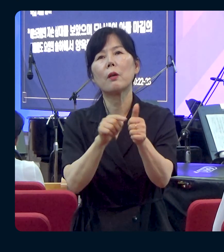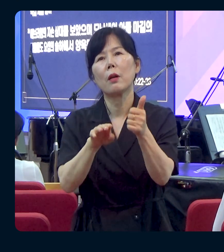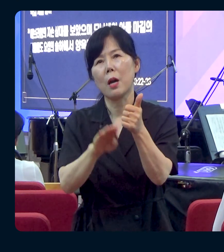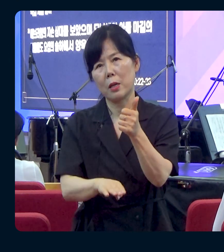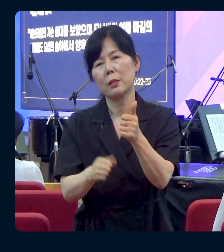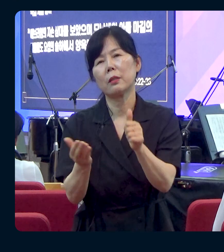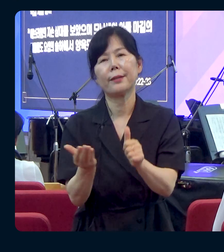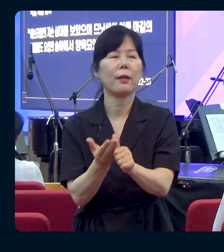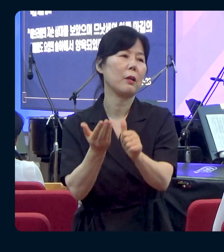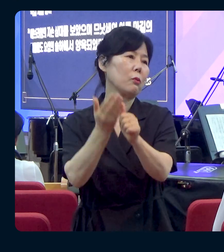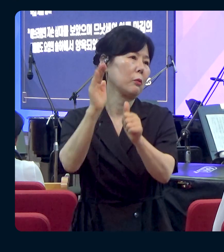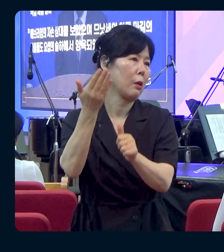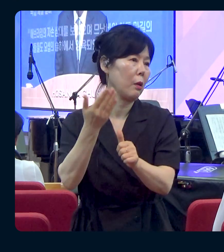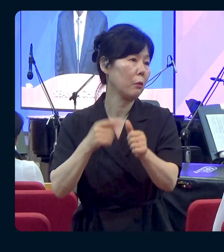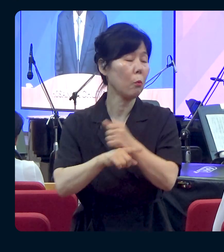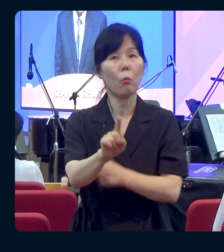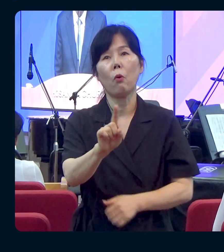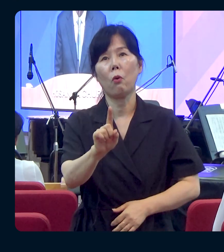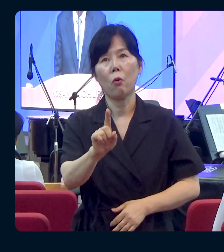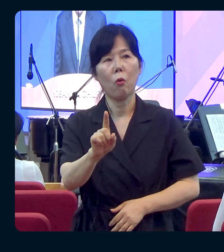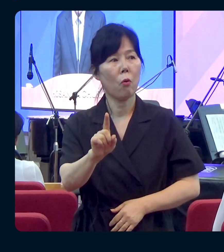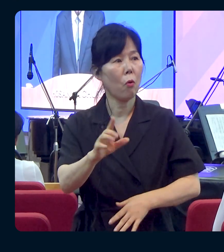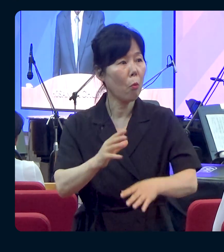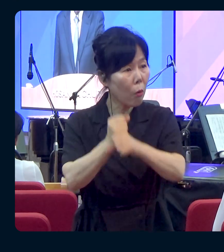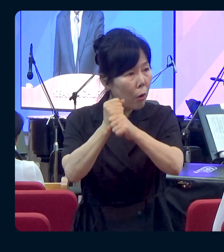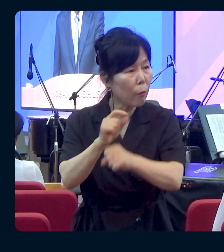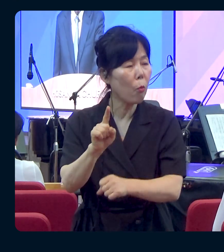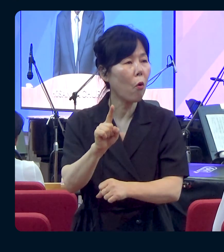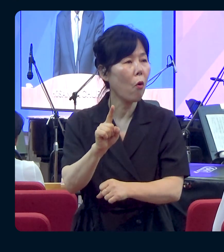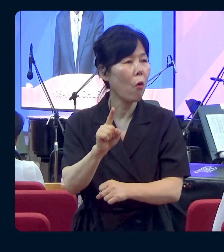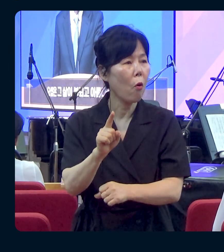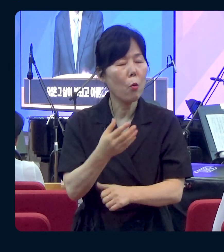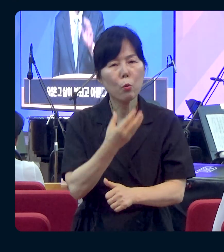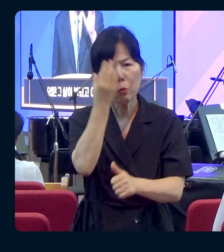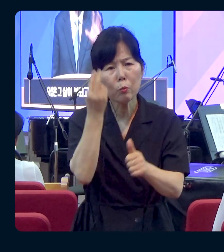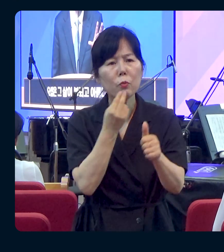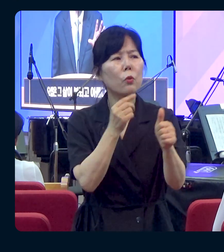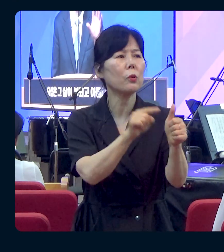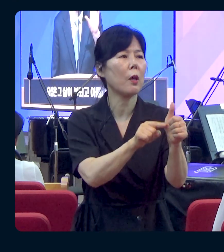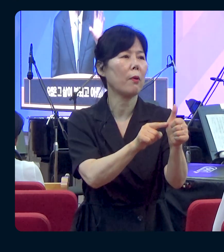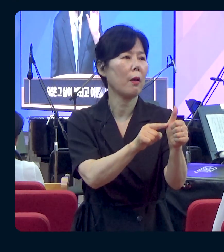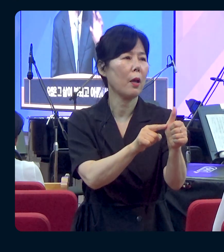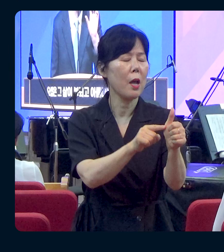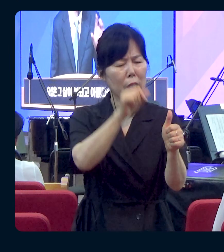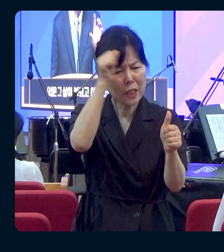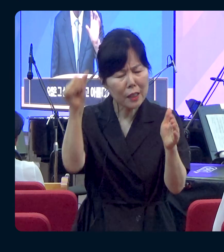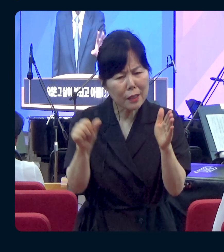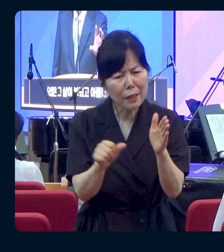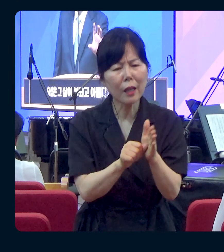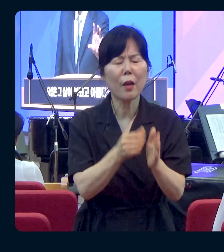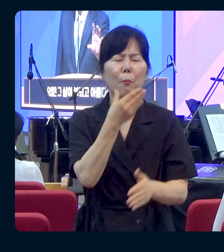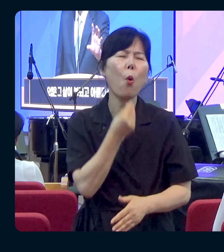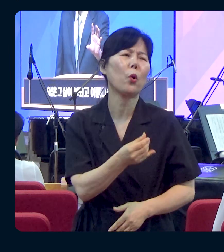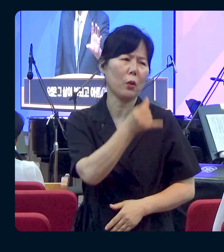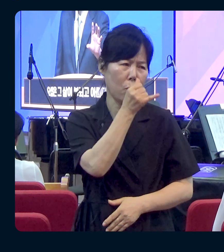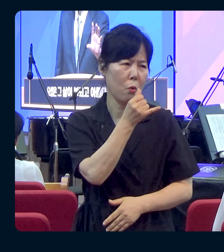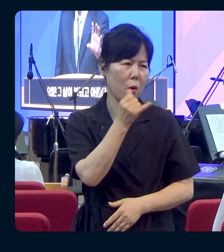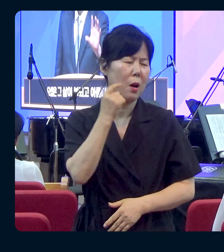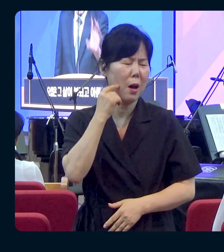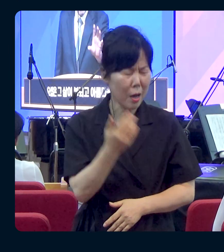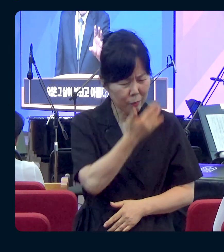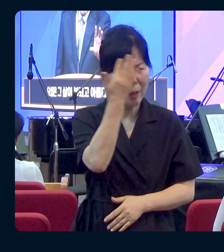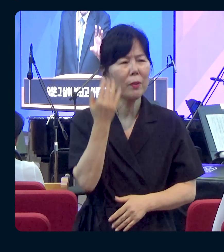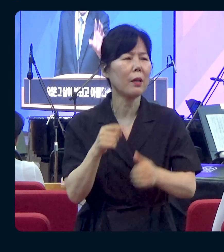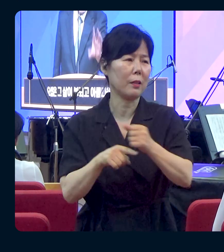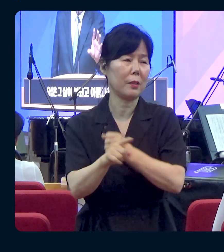스라에서 양육되었더라. 이게 무슨 말입니까? 한마디로 뭐예요? 요셉은 그 삶이 복되고 아름다웠다 그